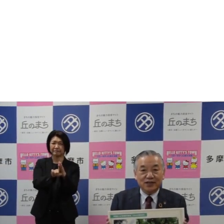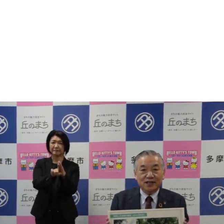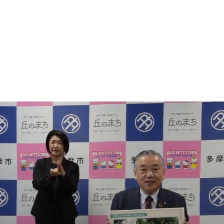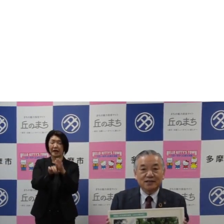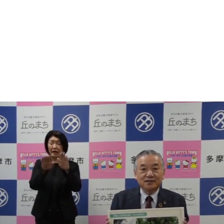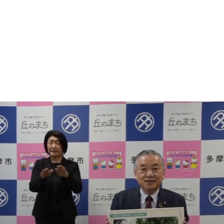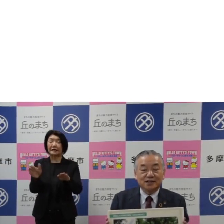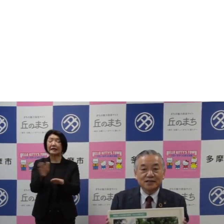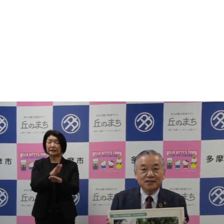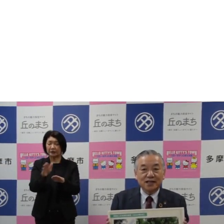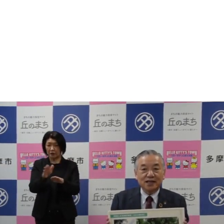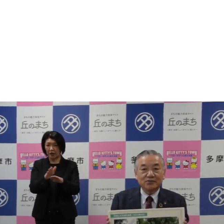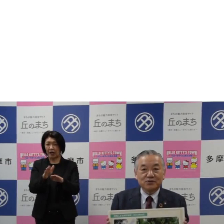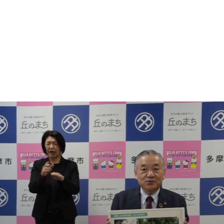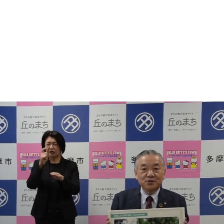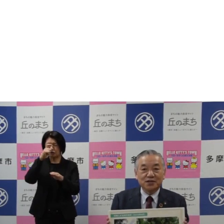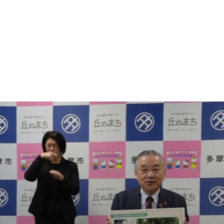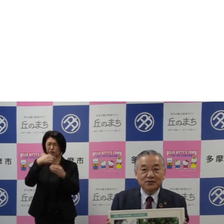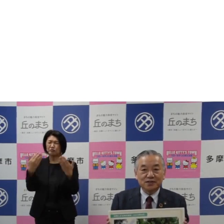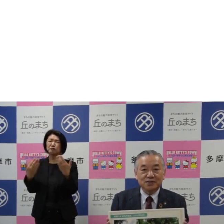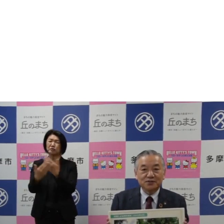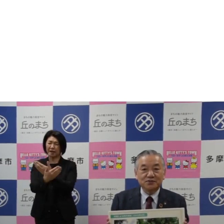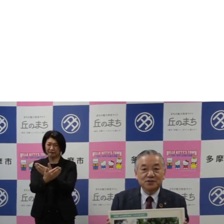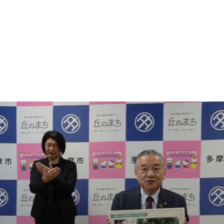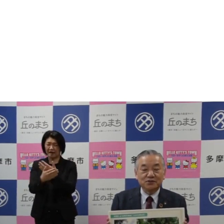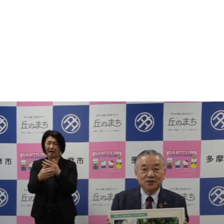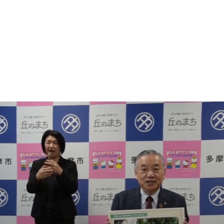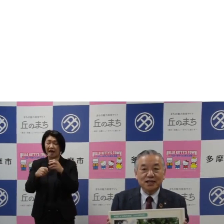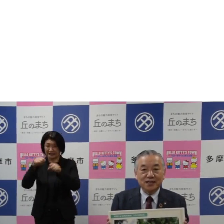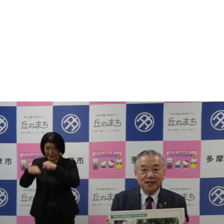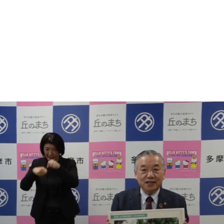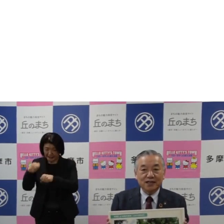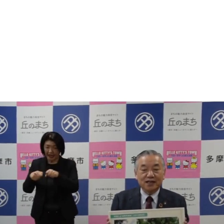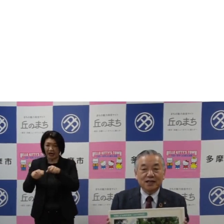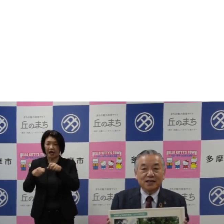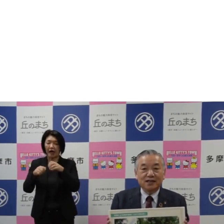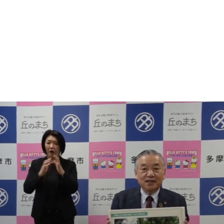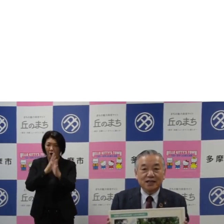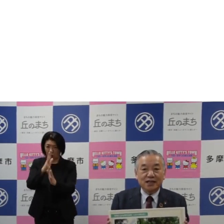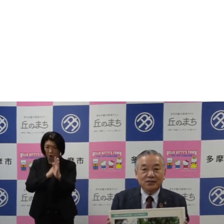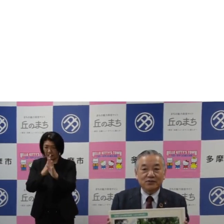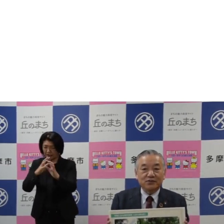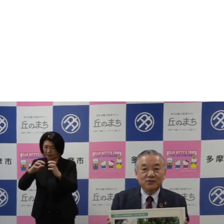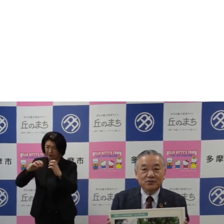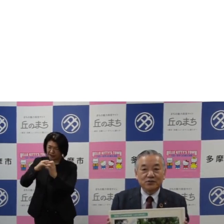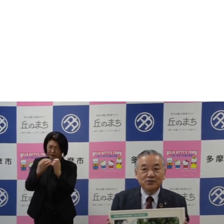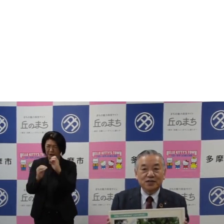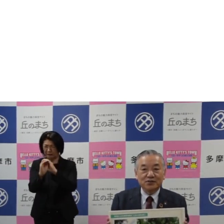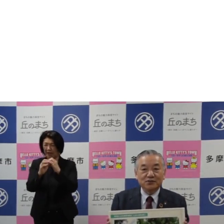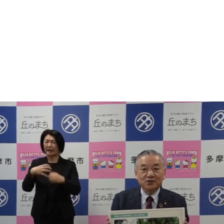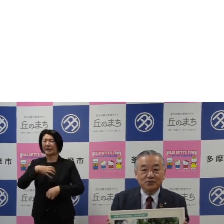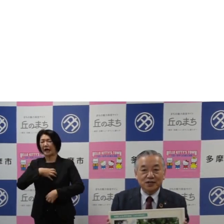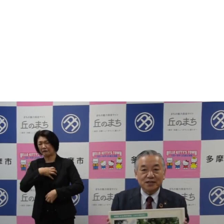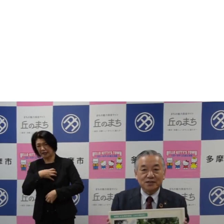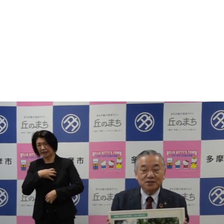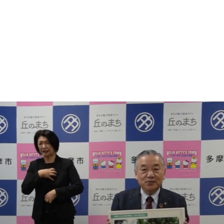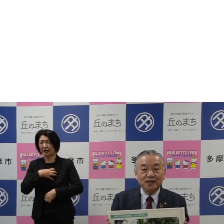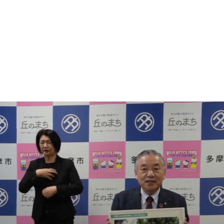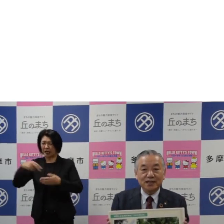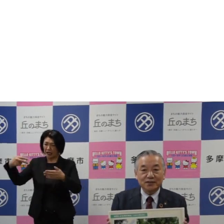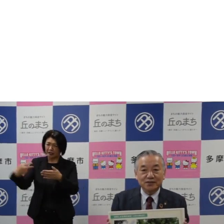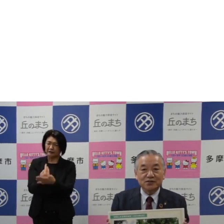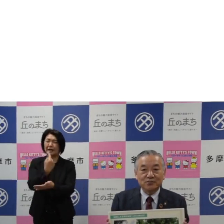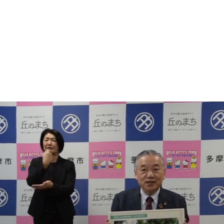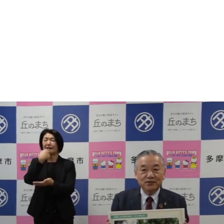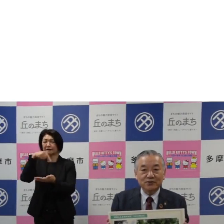年では自転車や歩行者との接触事故の危険やレンガの老朽化等により滑